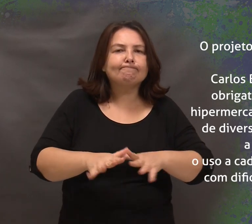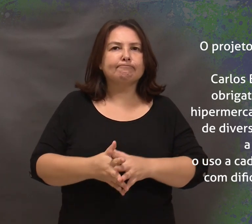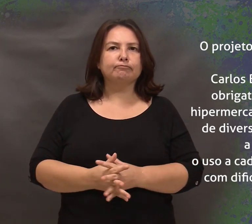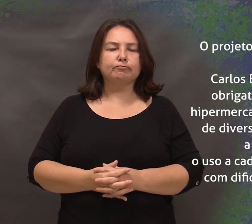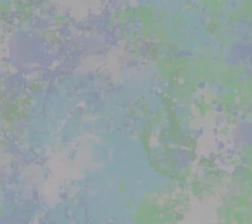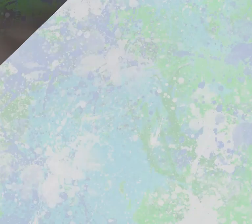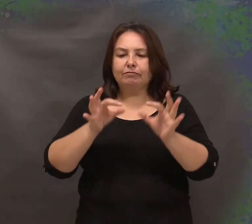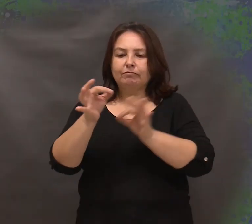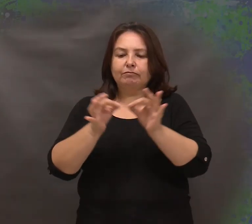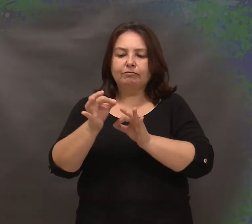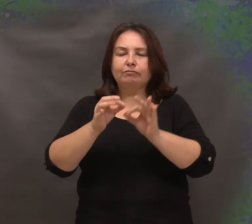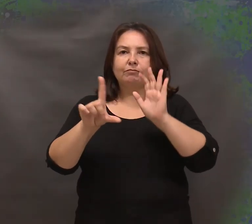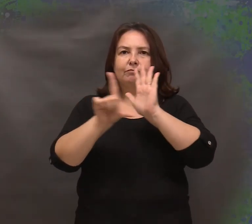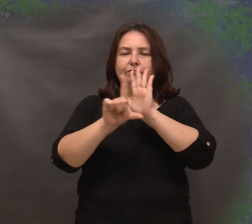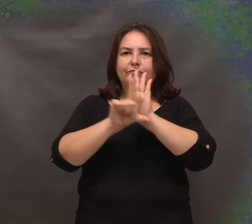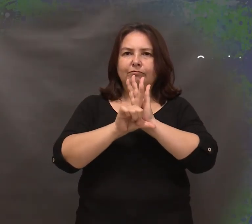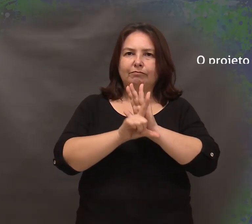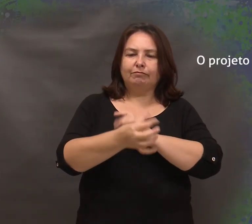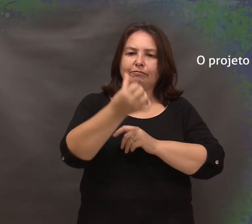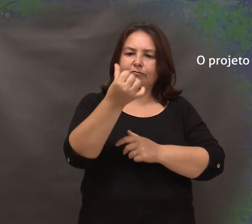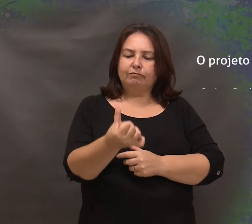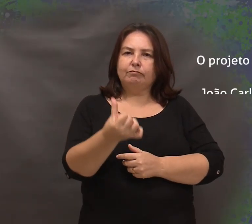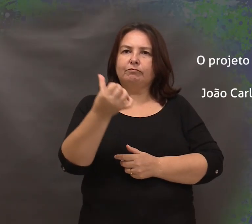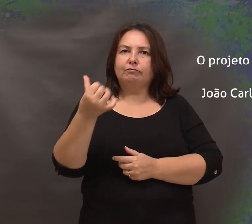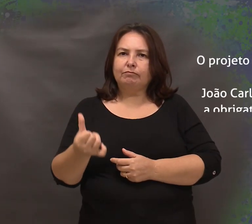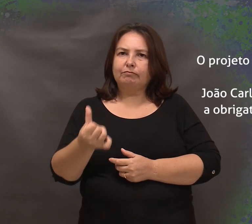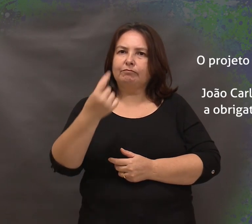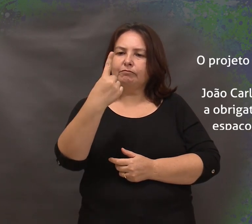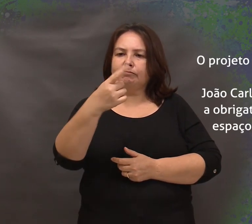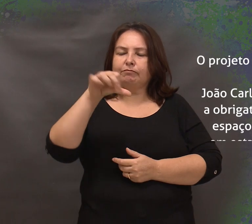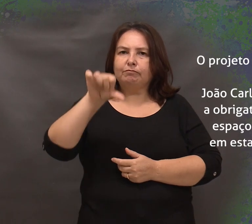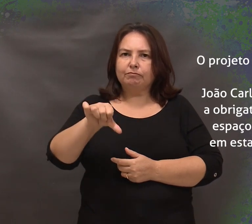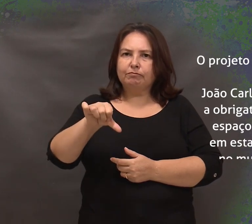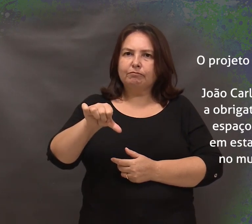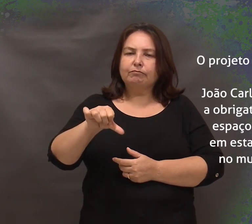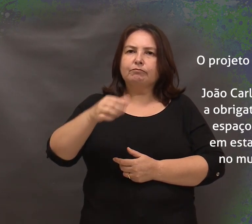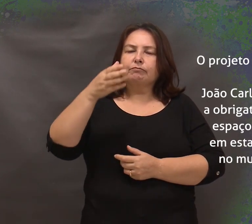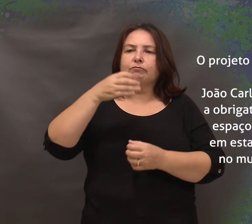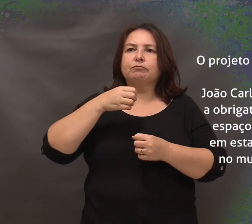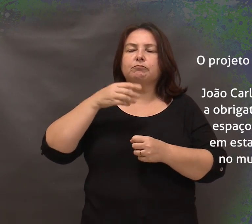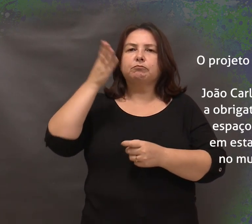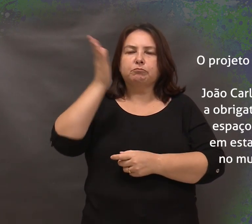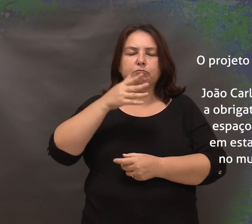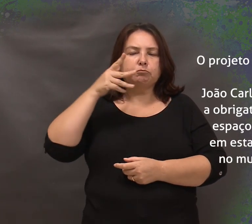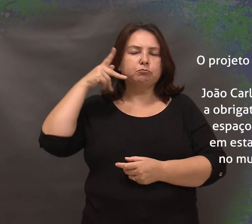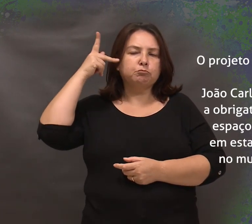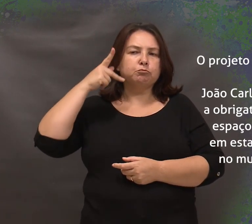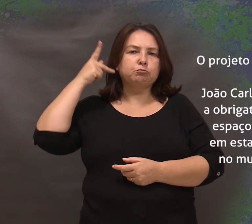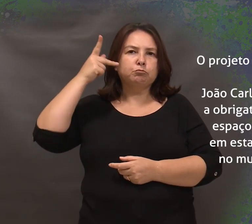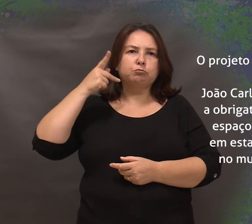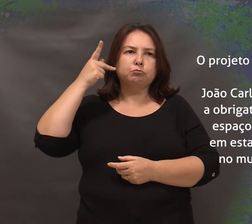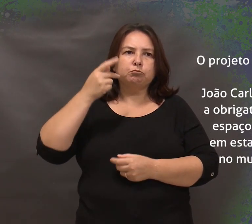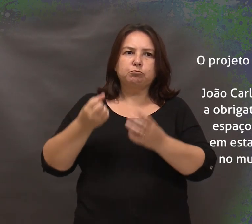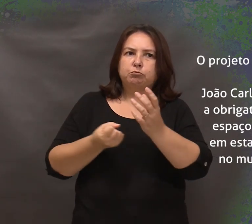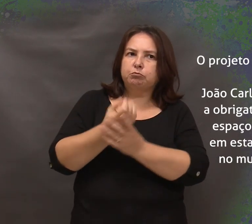O projeto de lei 6619 do Legislativo, da autoria do vereador João Carlos Maciel,